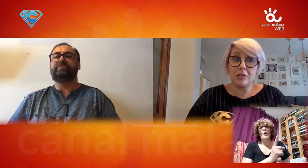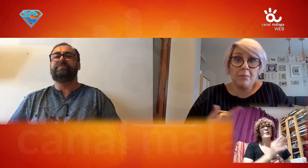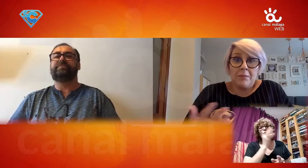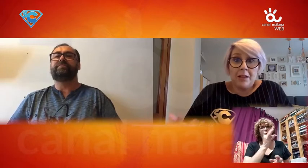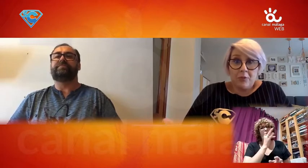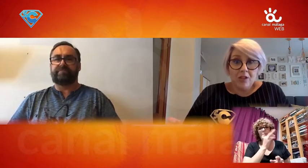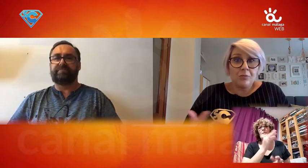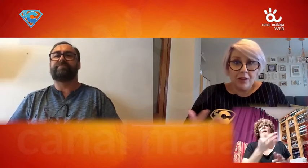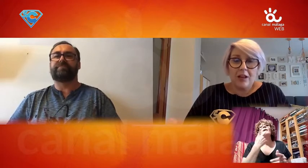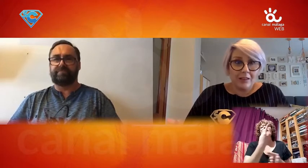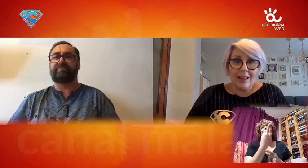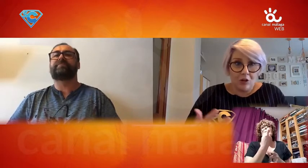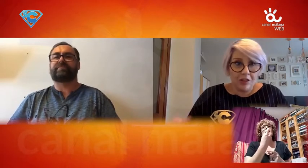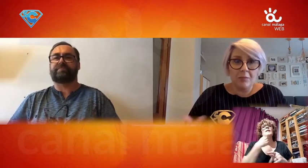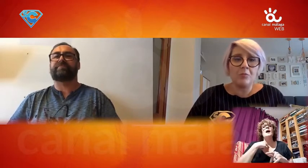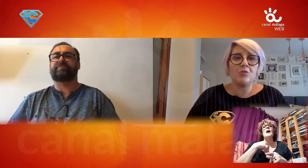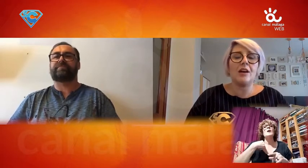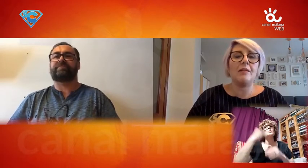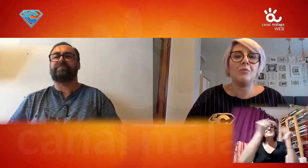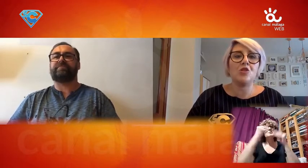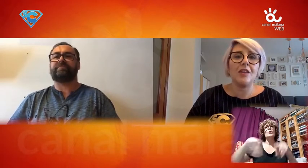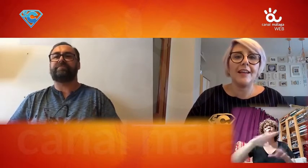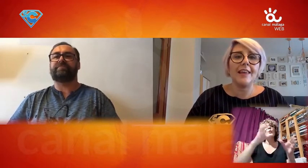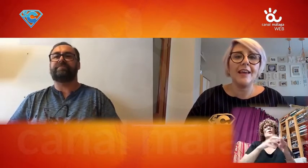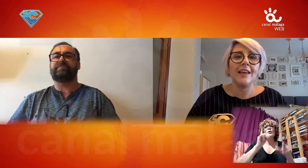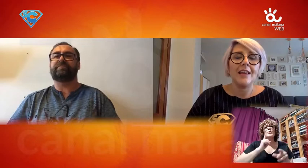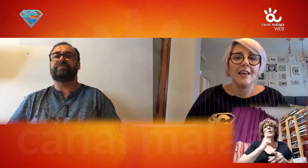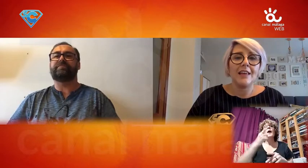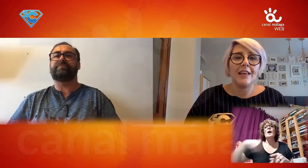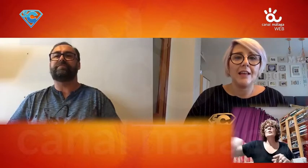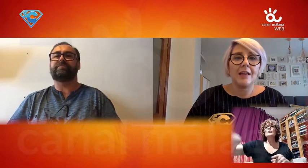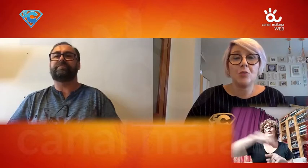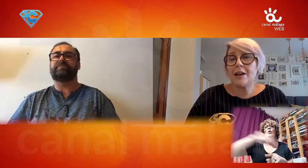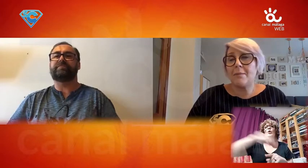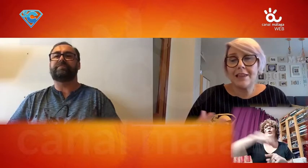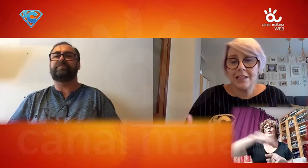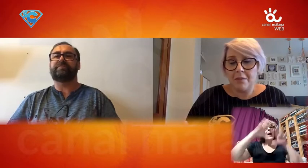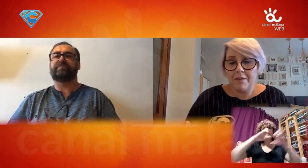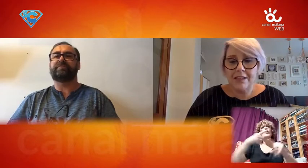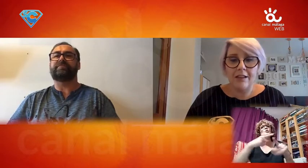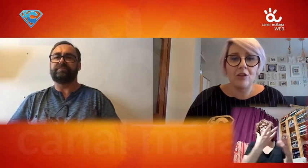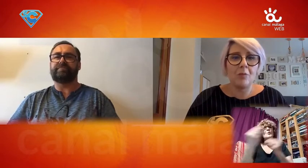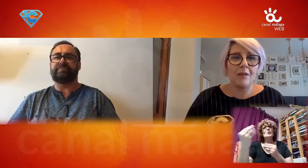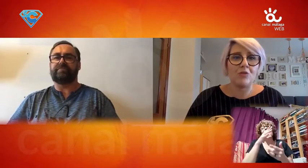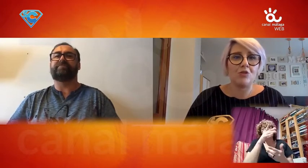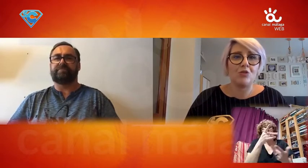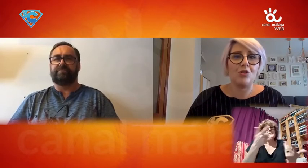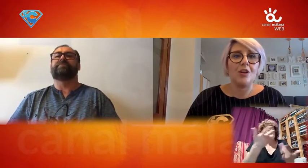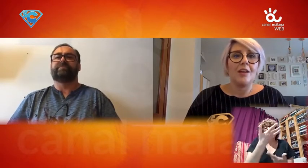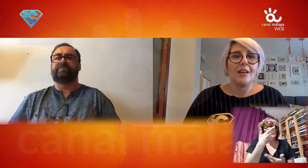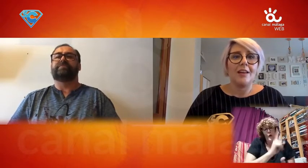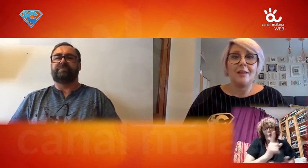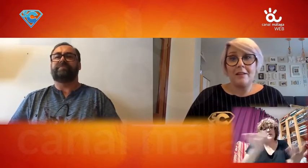vosotros simplemente por eso, porque desconocemos muchos detalles y Supercapaces siempre va a estar abierto para